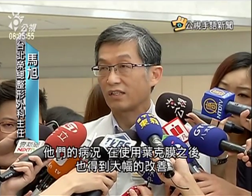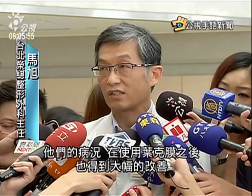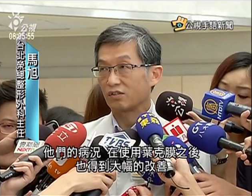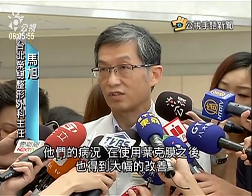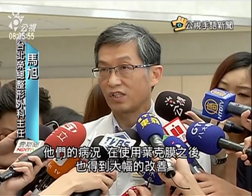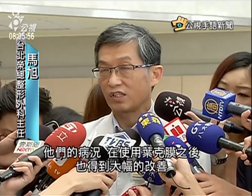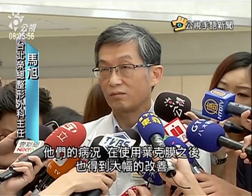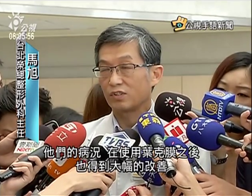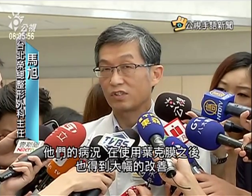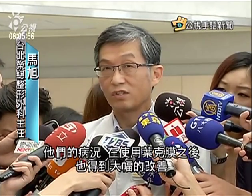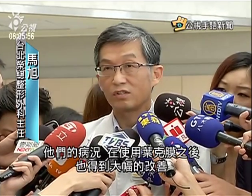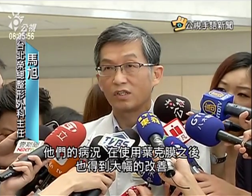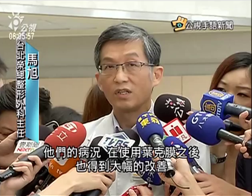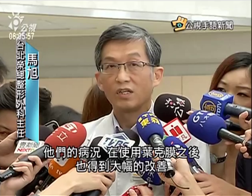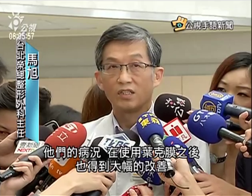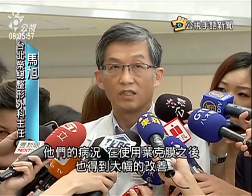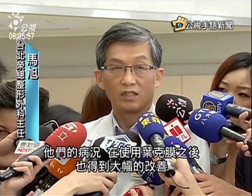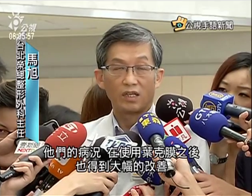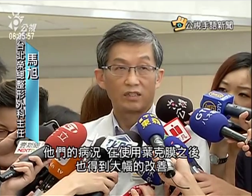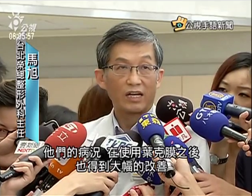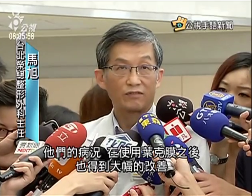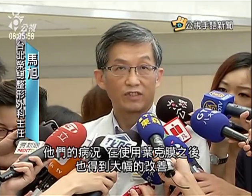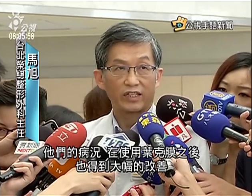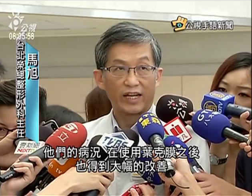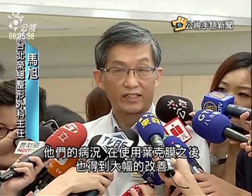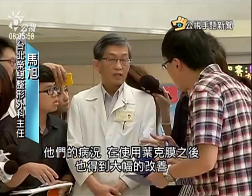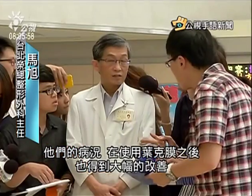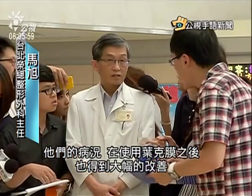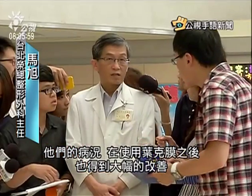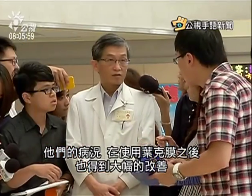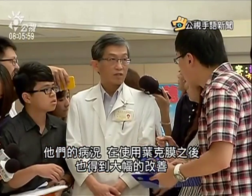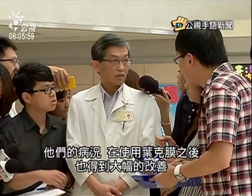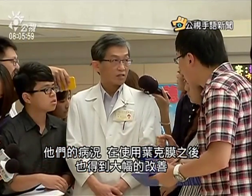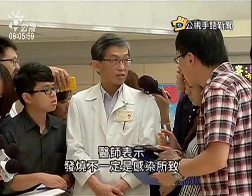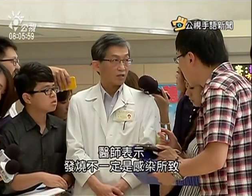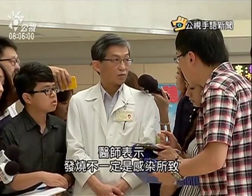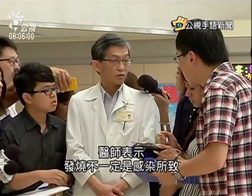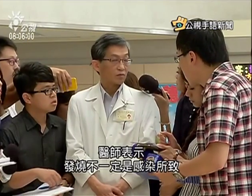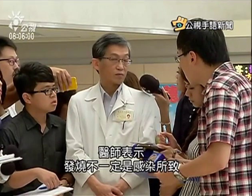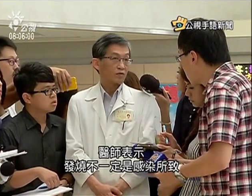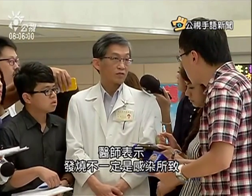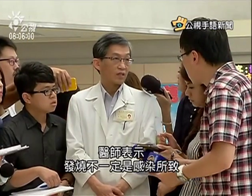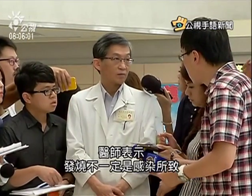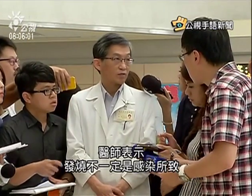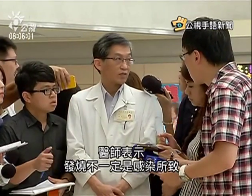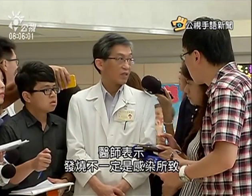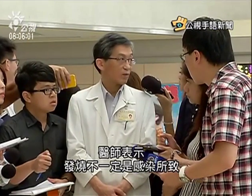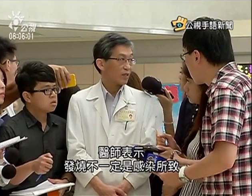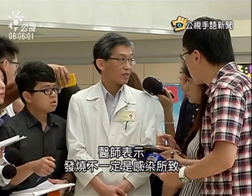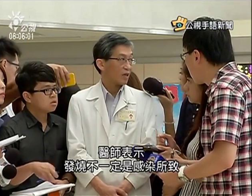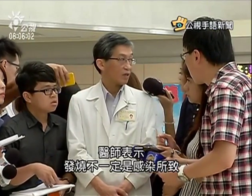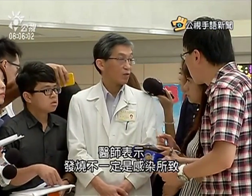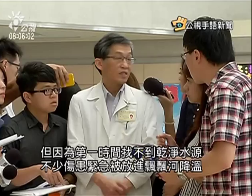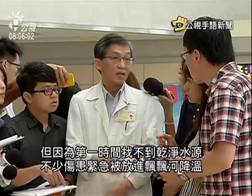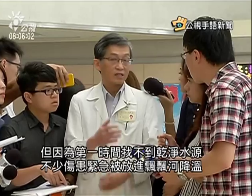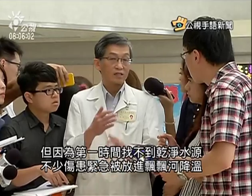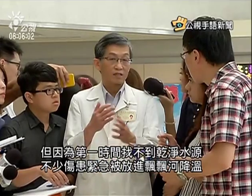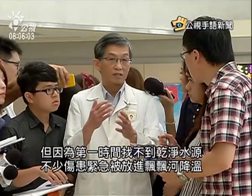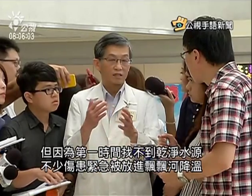使用叶克膜之后呢，也得到大幅的改善。 医师表示，发烧不一定是感染所致，但因为第一时间找不到干